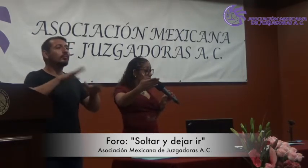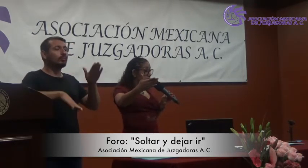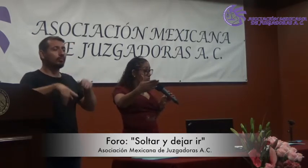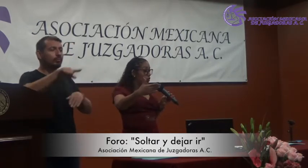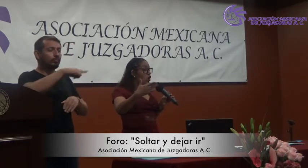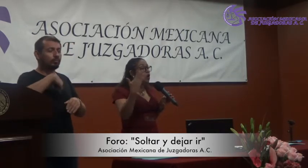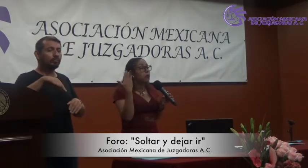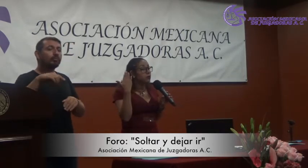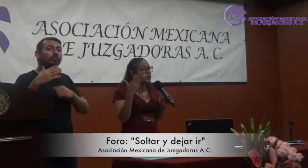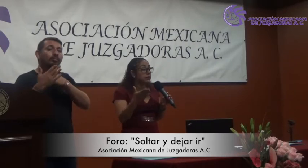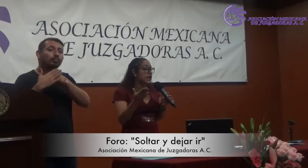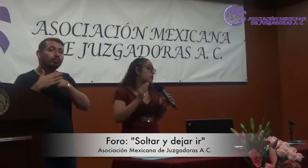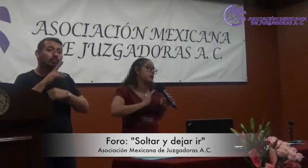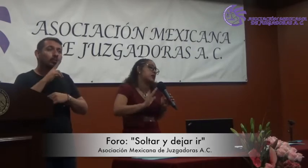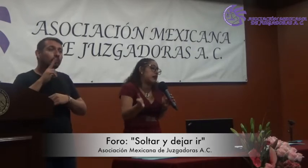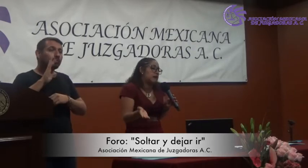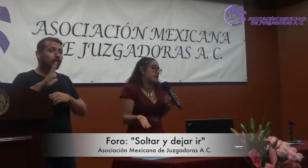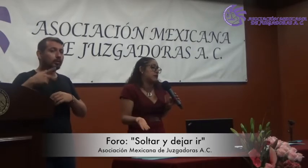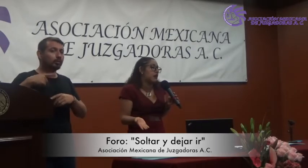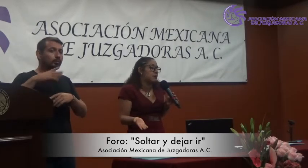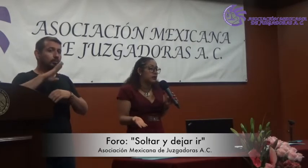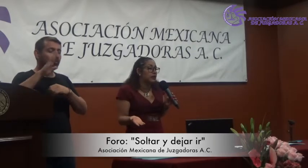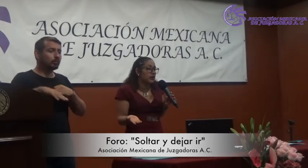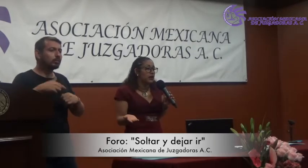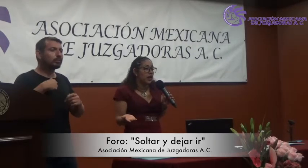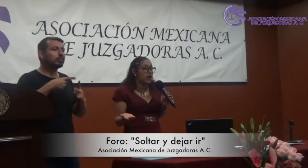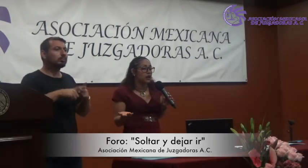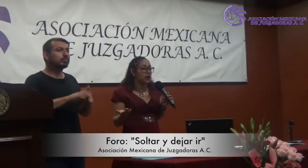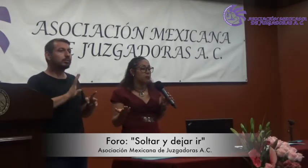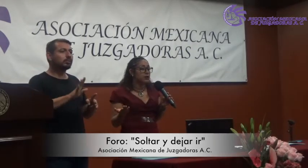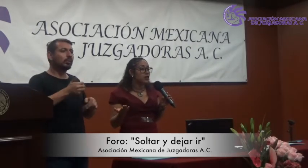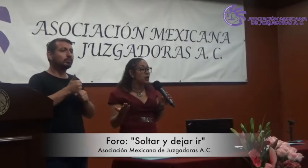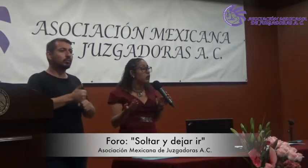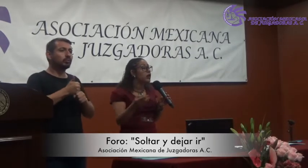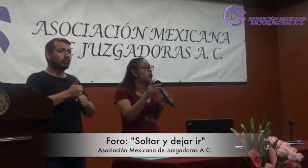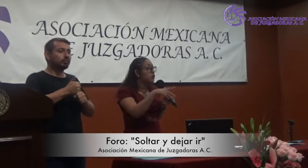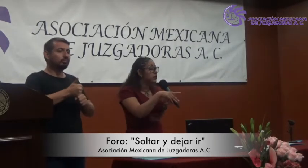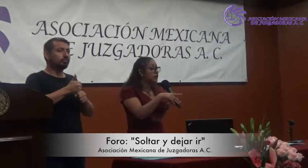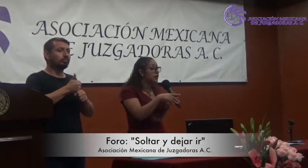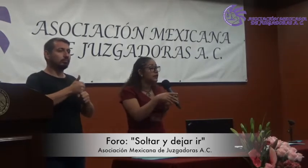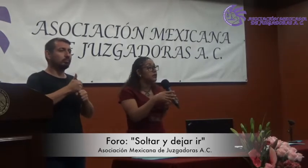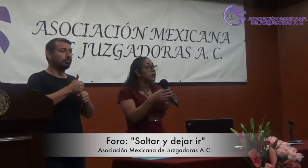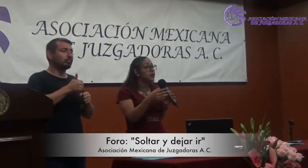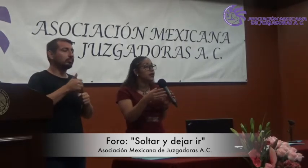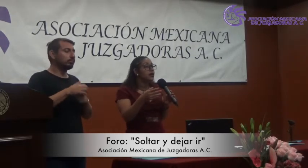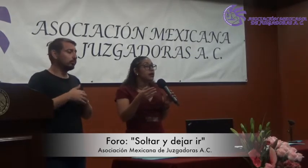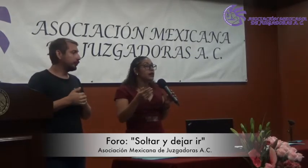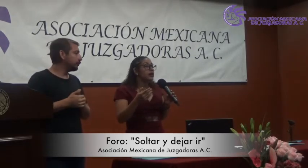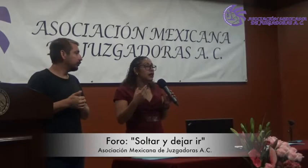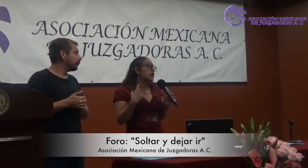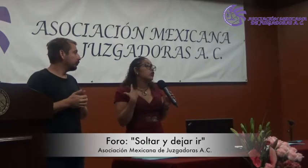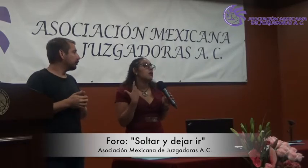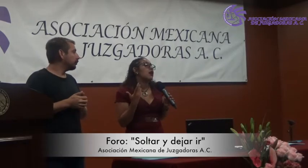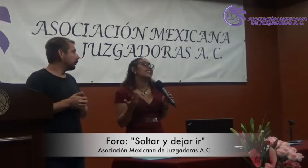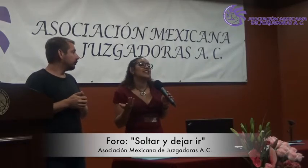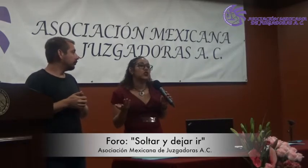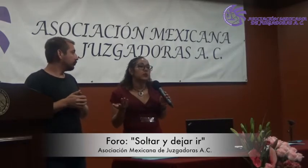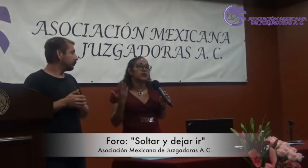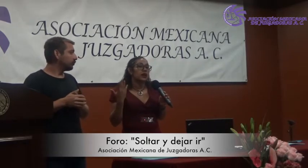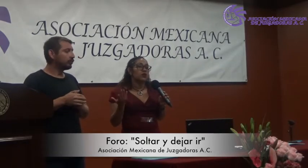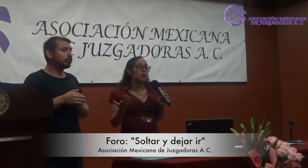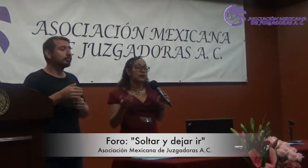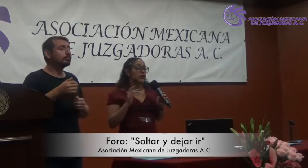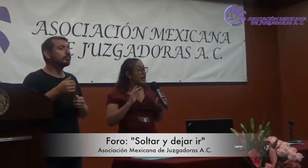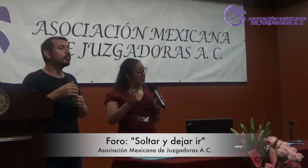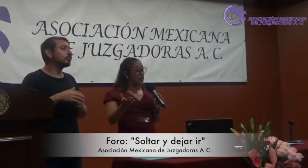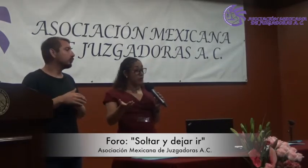momento o lo podemos empezar a vivir a partir de que ya la persona muere, como decían también, que es una muerte